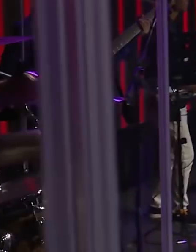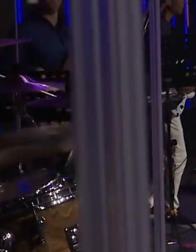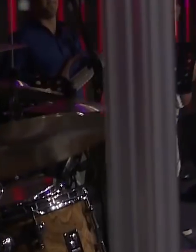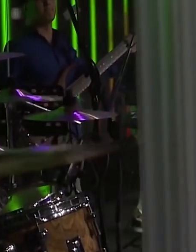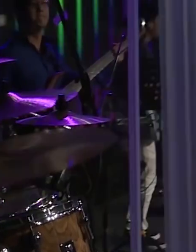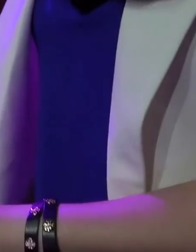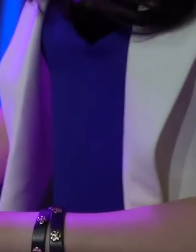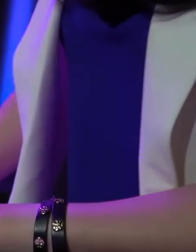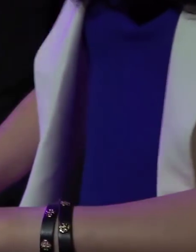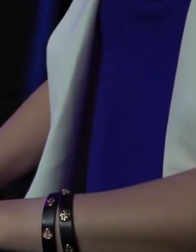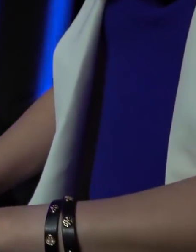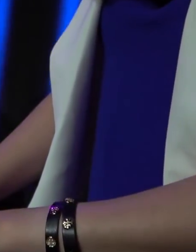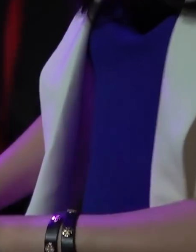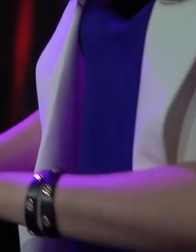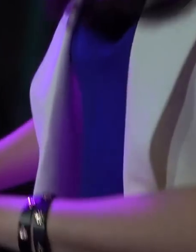dan